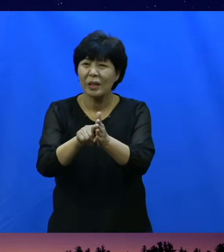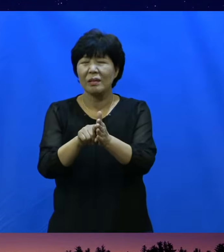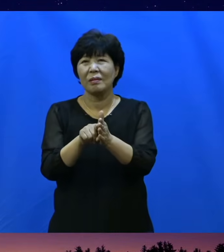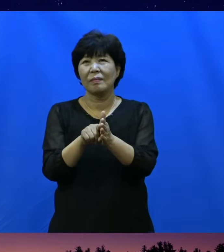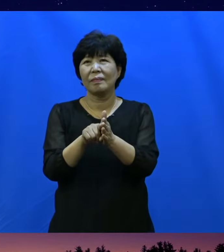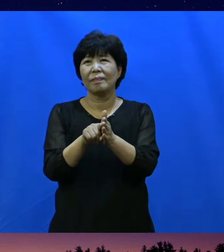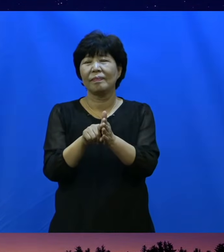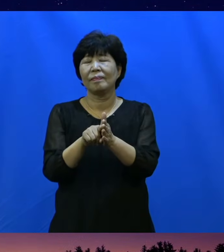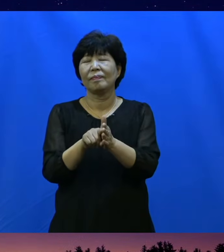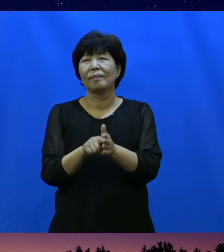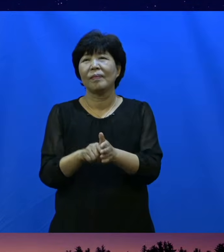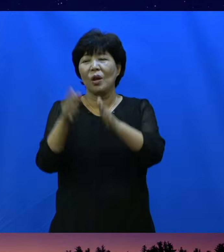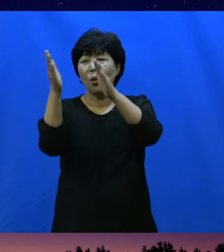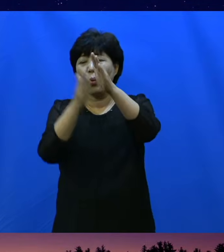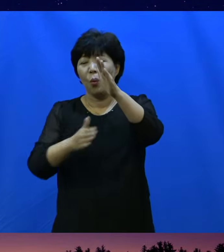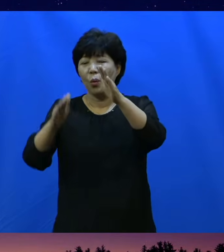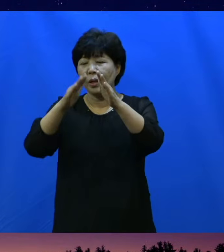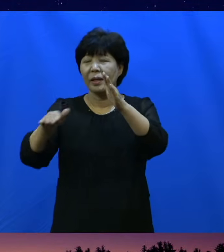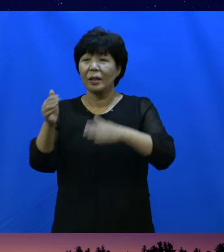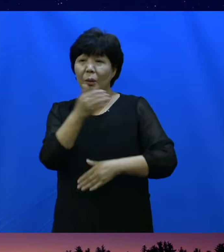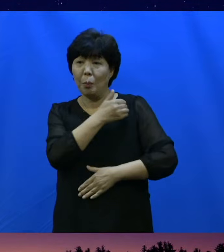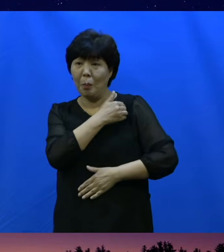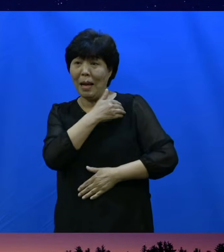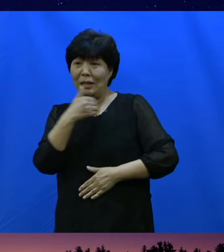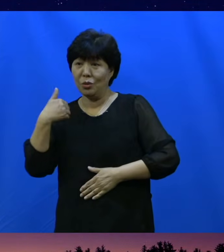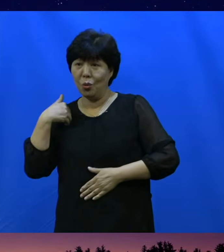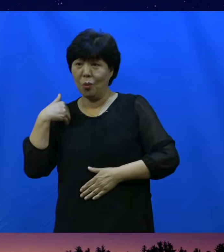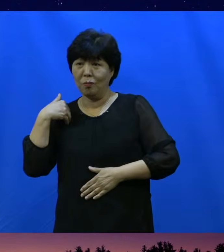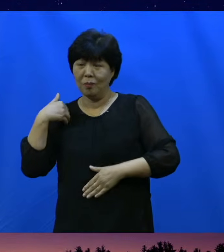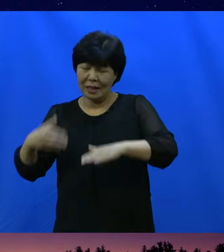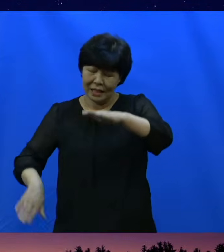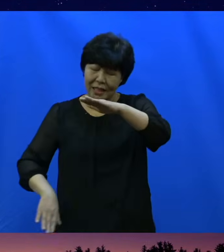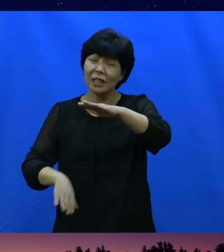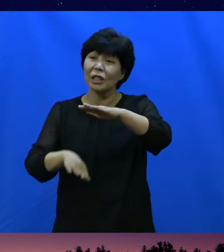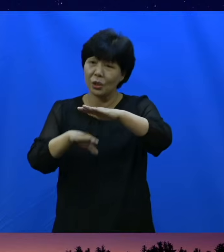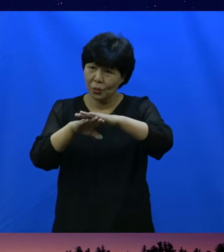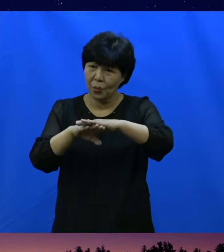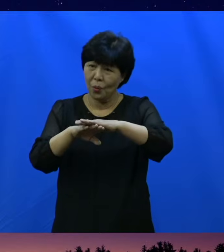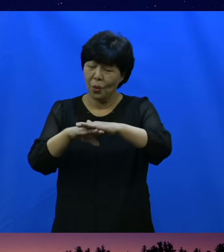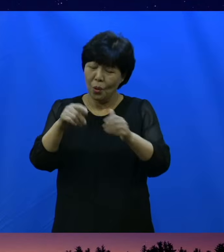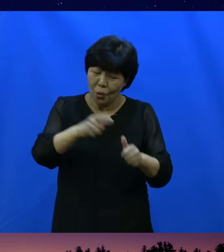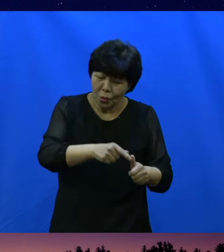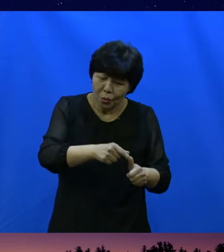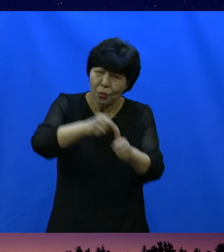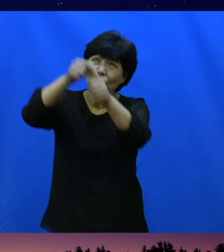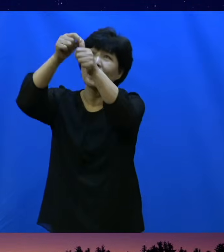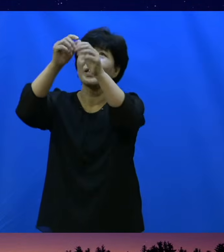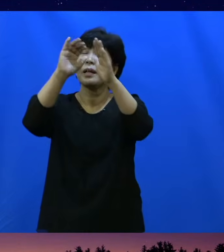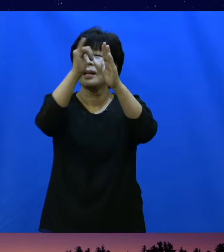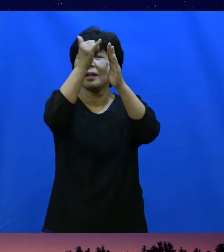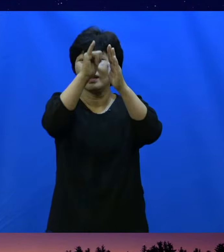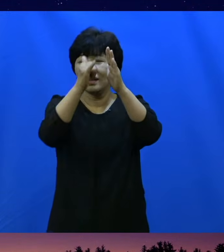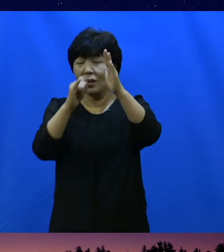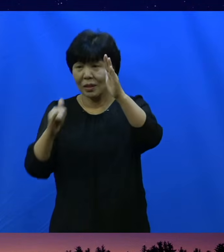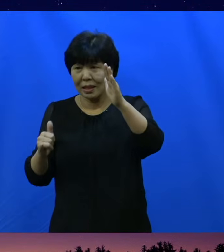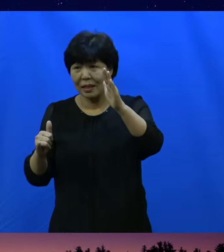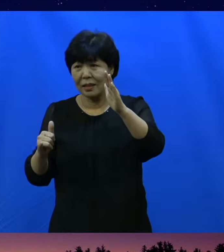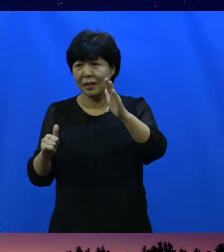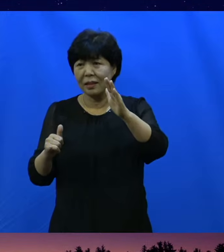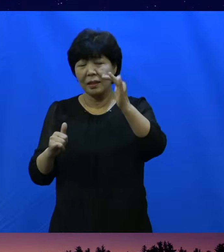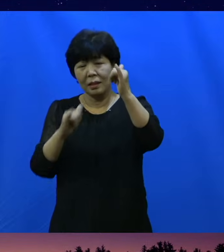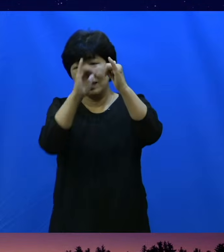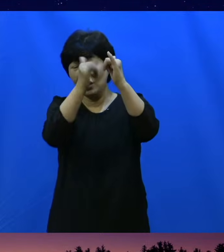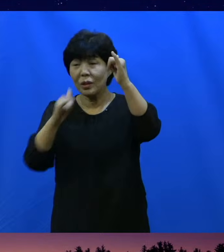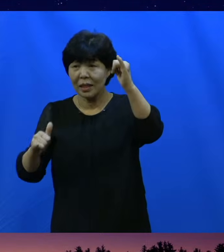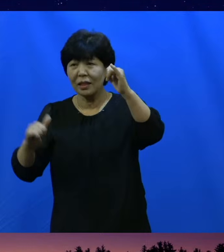만족시키시고 우리를 의롭다 하시는 그 구원의 역사가 완성됐다는 겁니다. 더